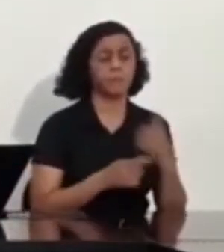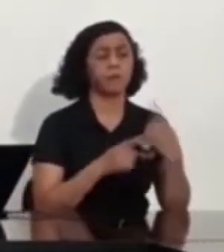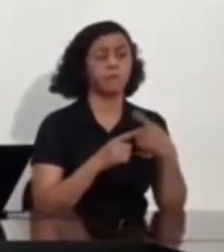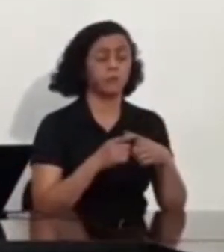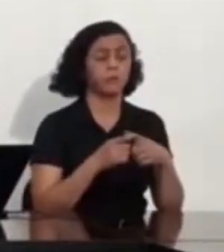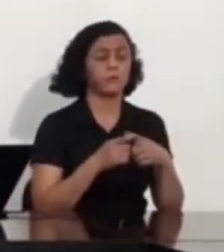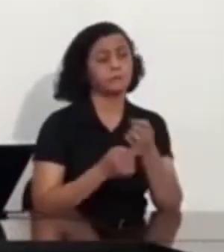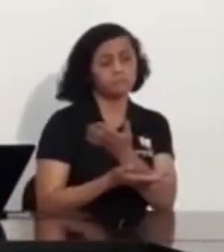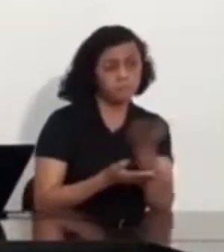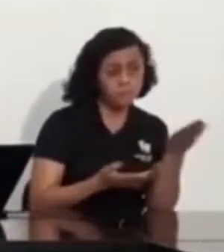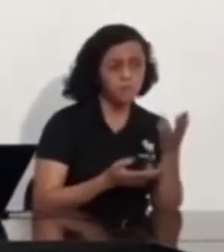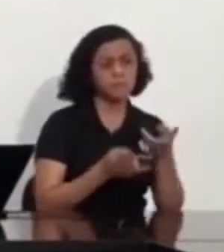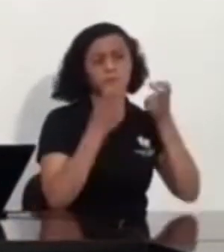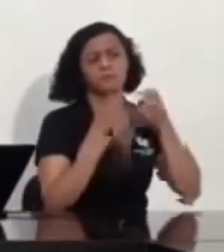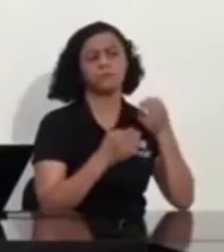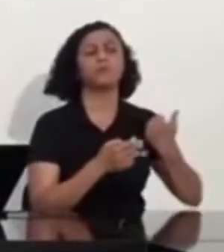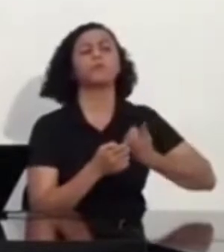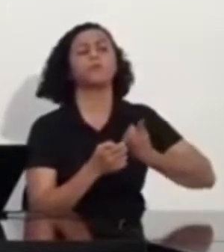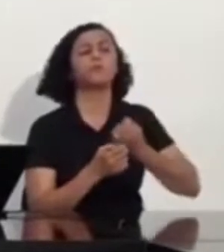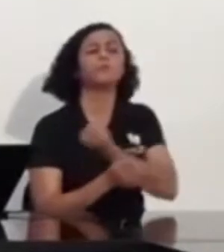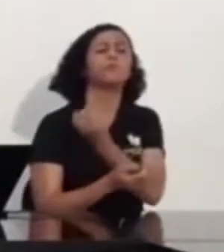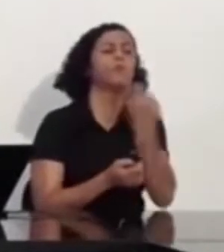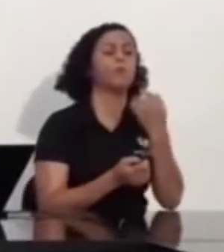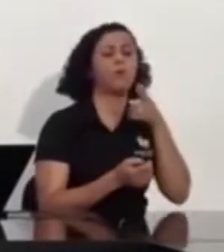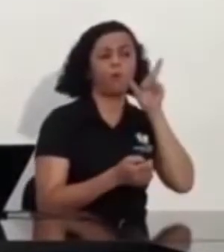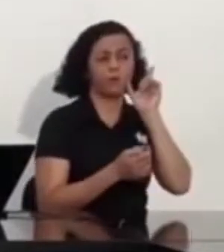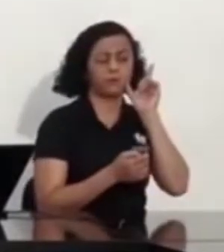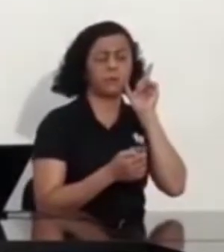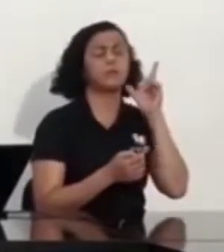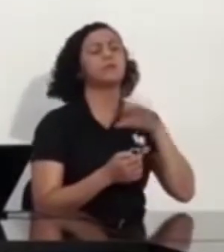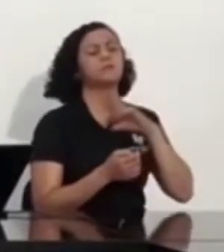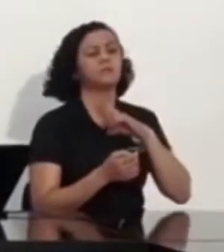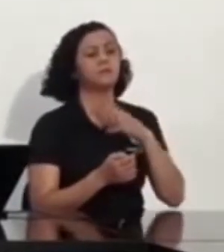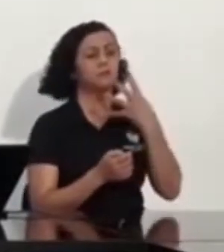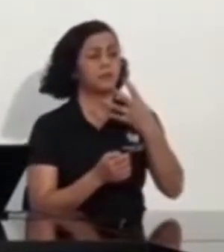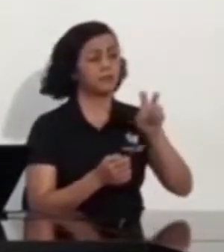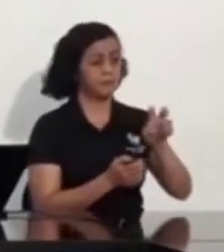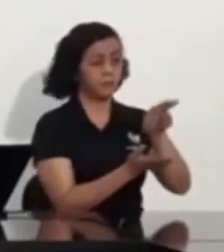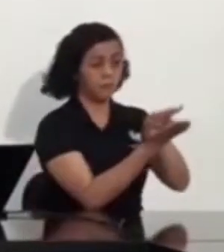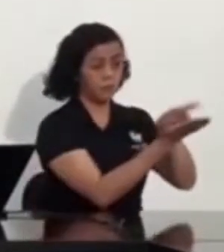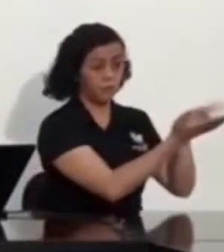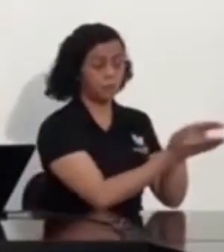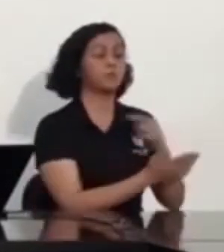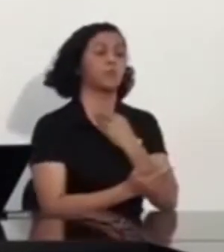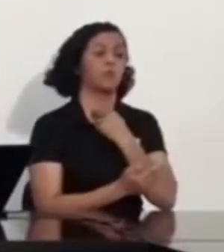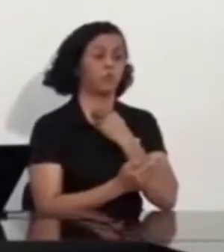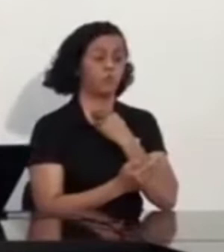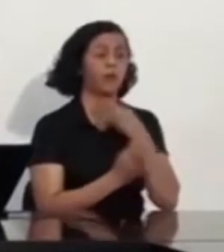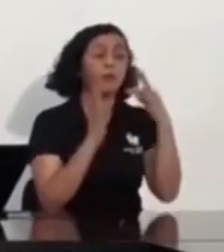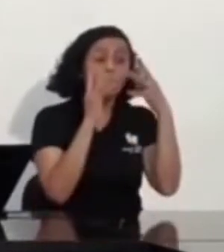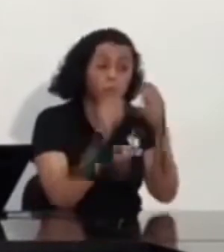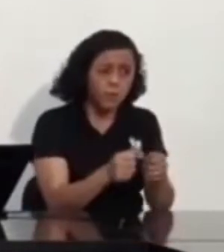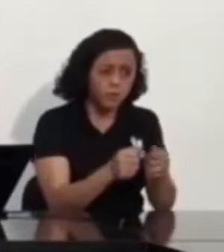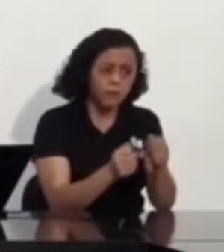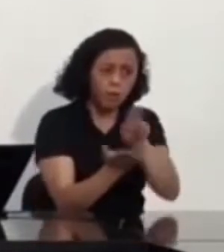observou os números de ontem, nós estávamos com 45 leitos de UTI ocupados. Estamos com uma ocupação total de leitos